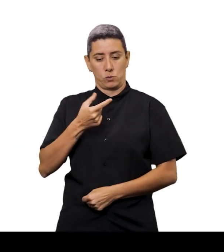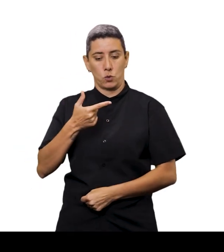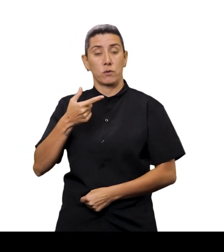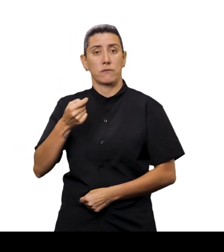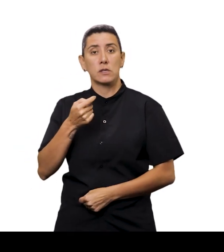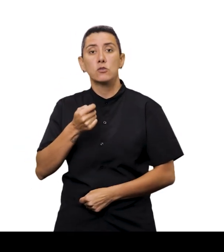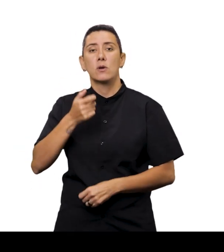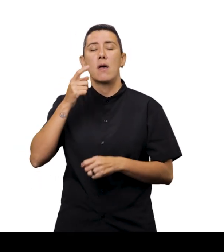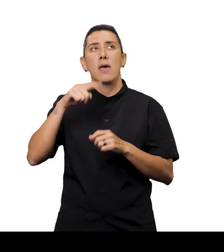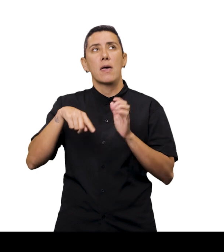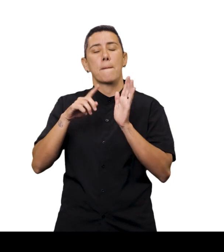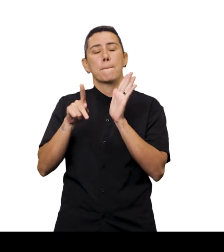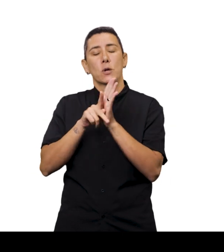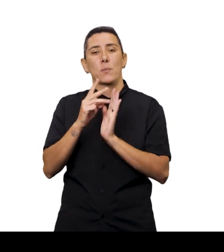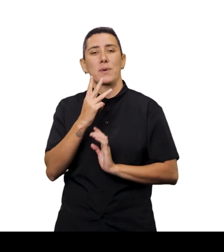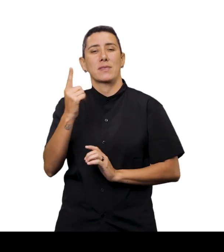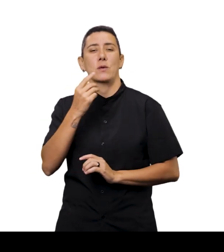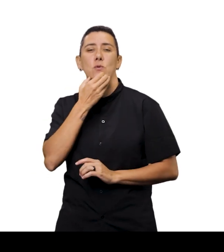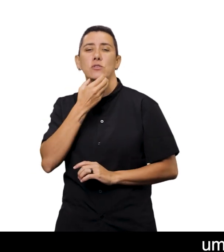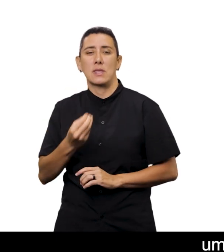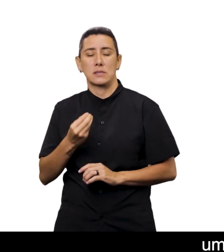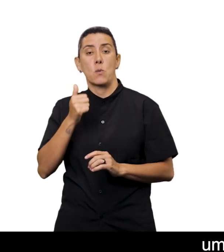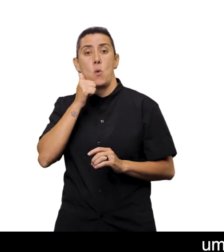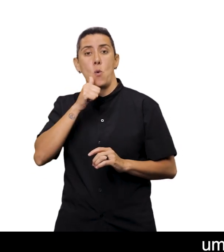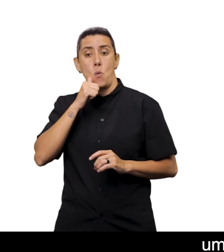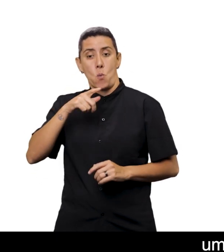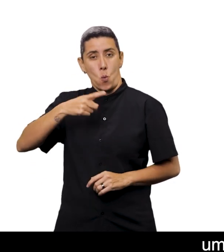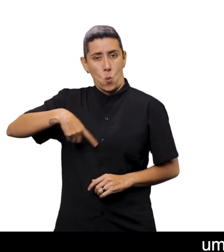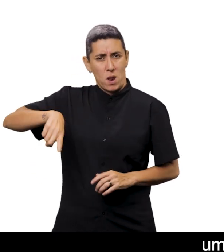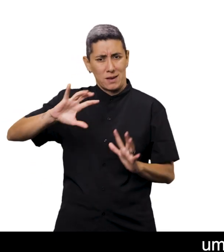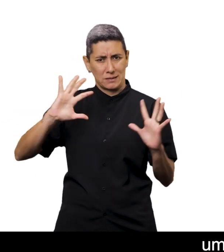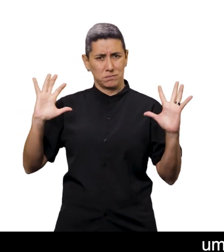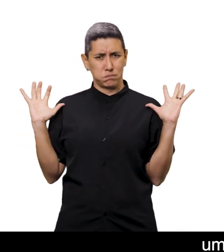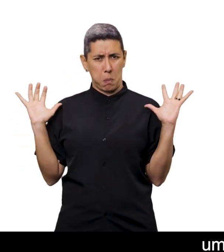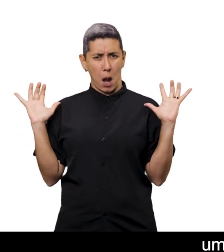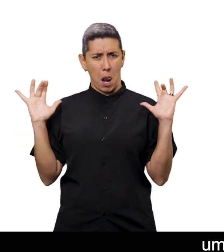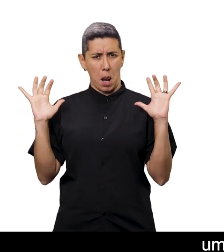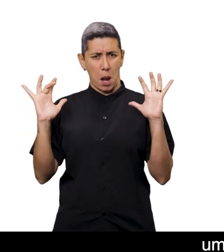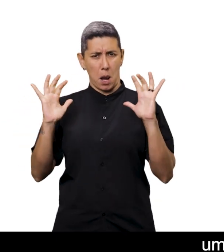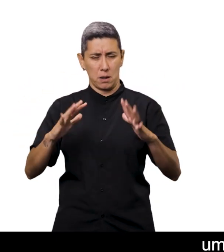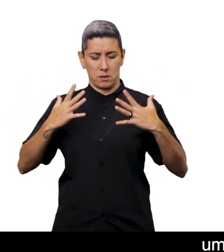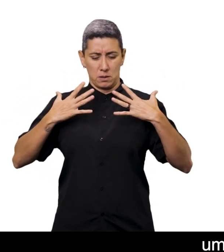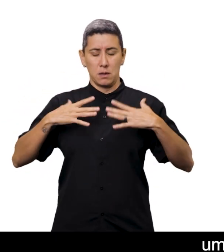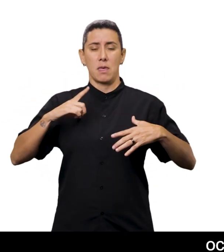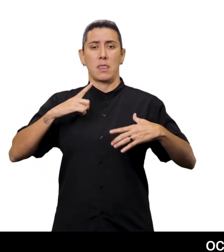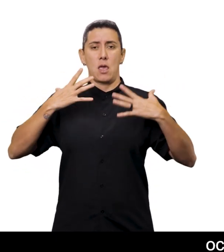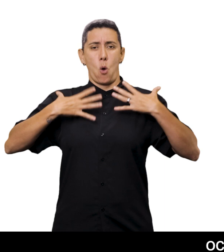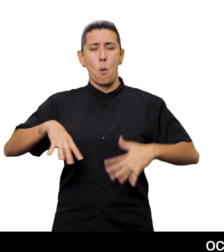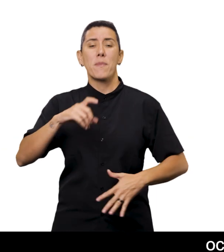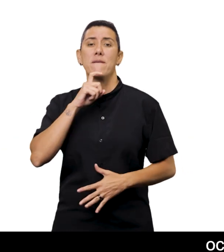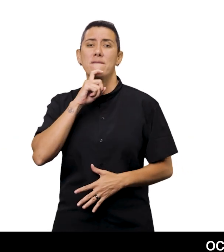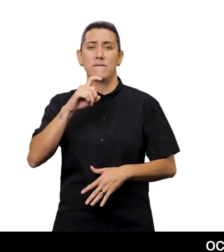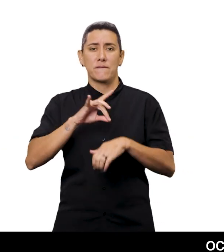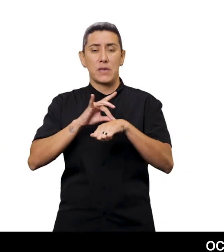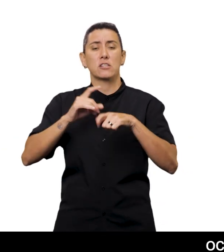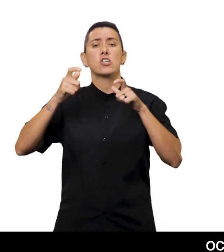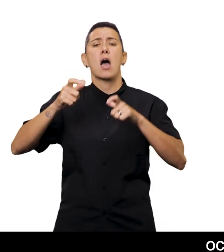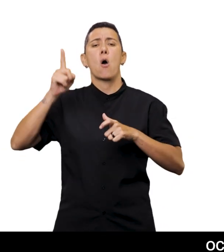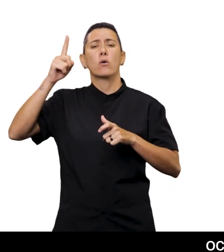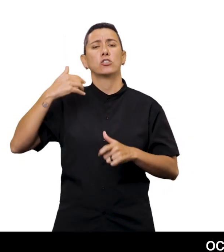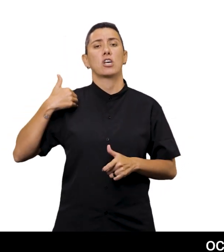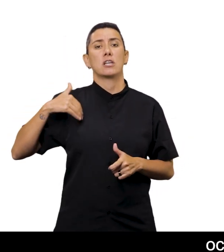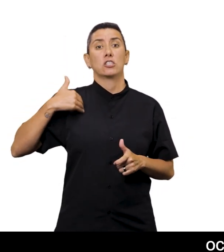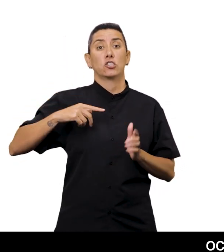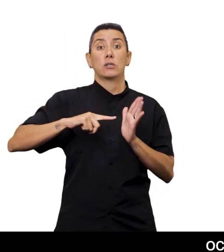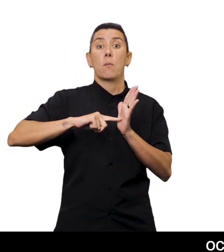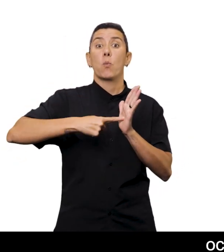Em 2020, na véspera do Ano Novo, uma multidão de mulheres vestindo bandanas verdes ocupou a Plaza de Mayo,